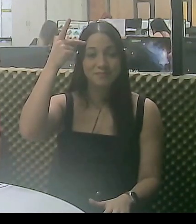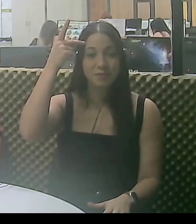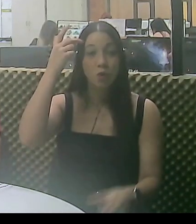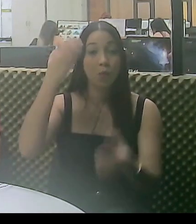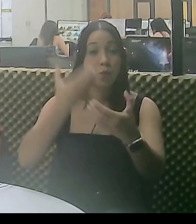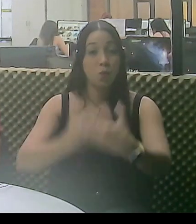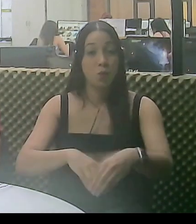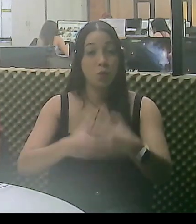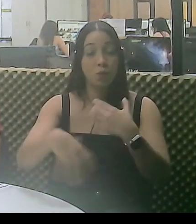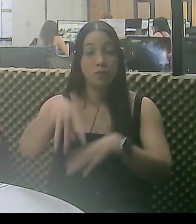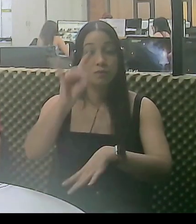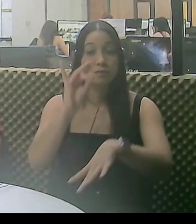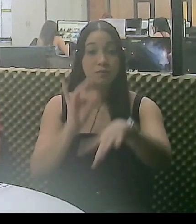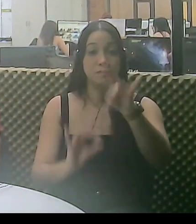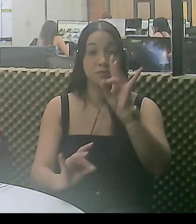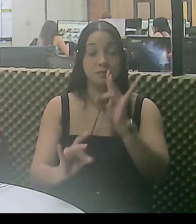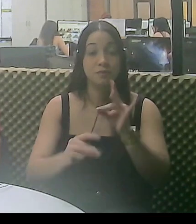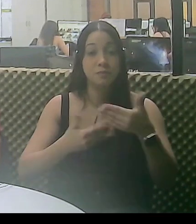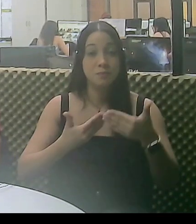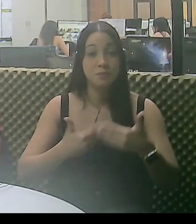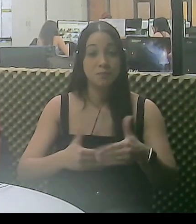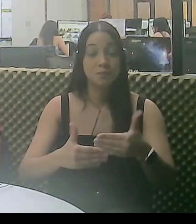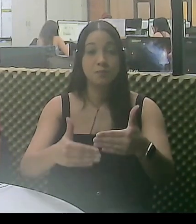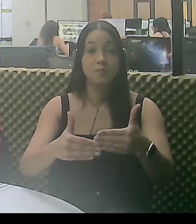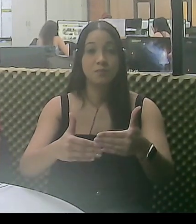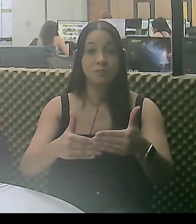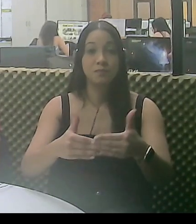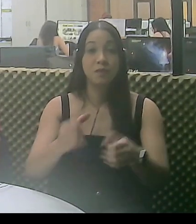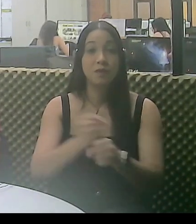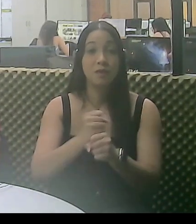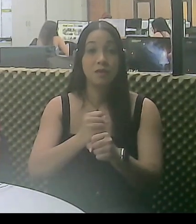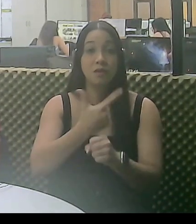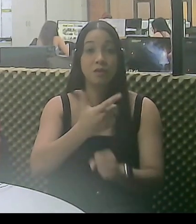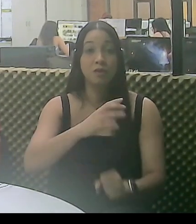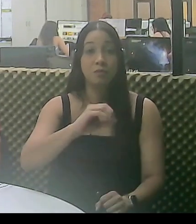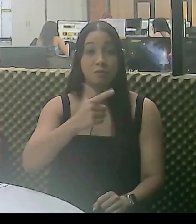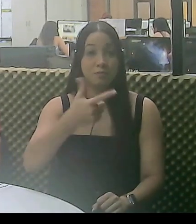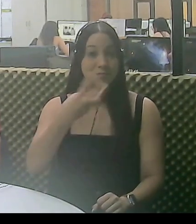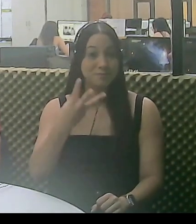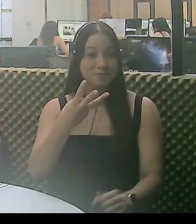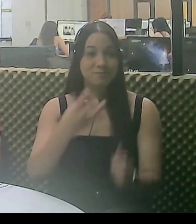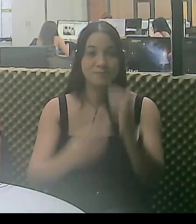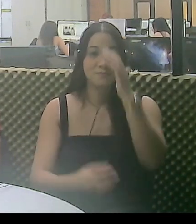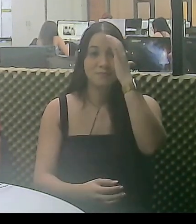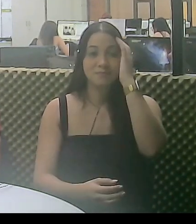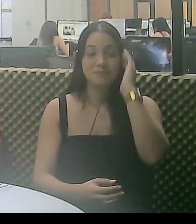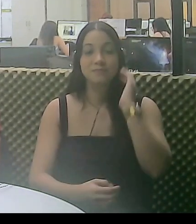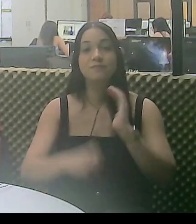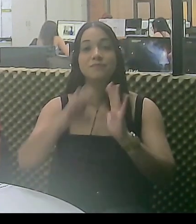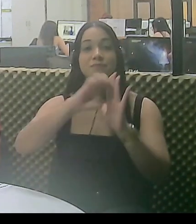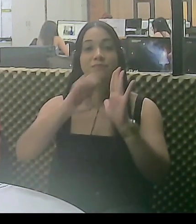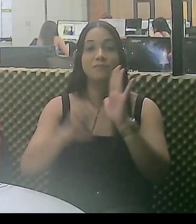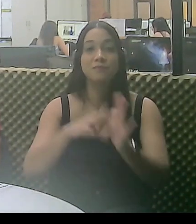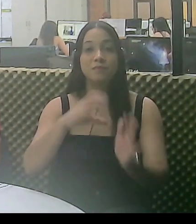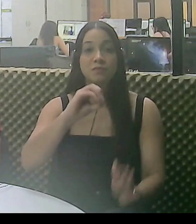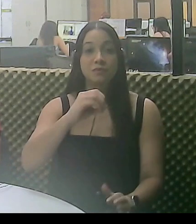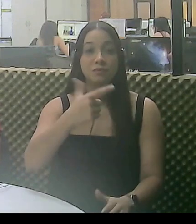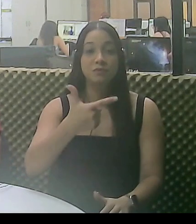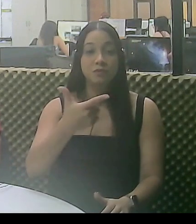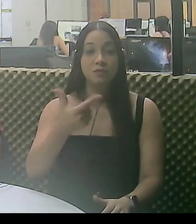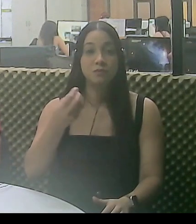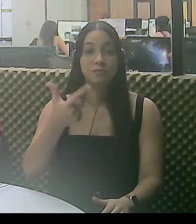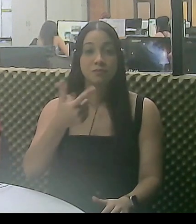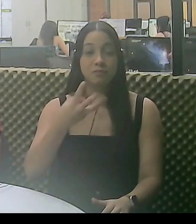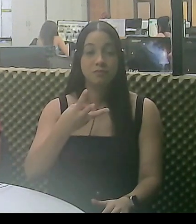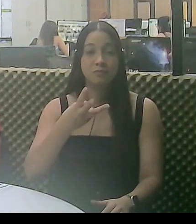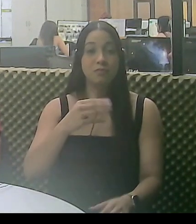cadastros acessando o portal da Prefeitura na seção Concursos e Seleções, Processos Seletivos, ano de